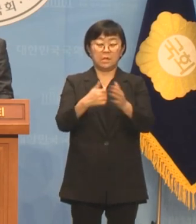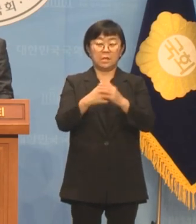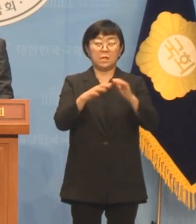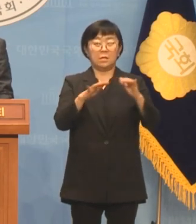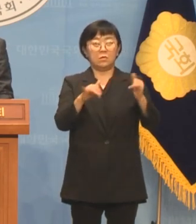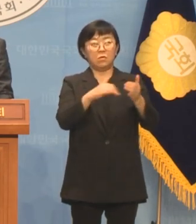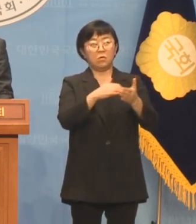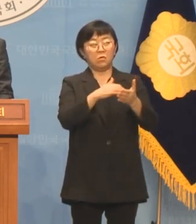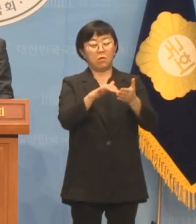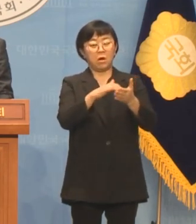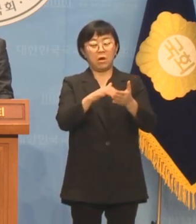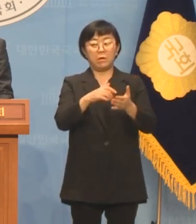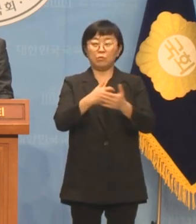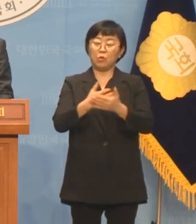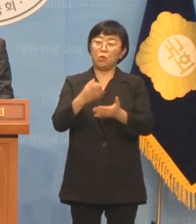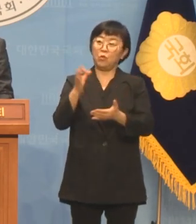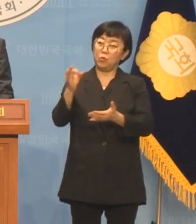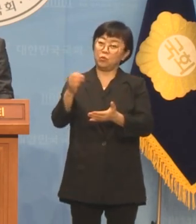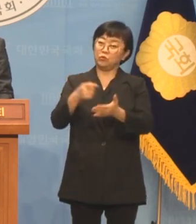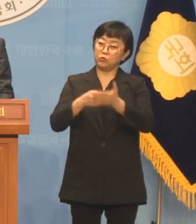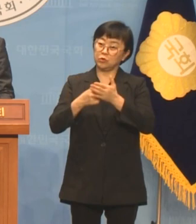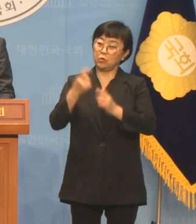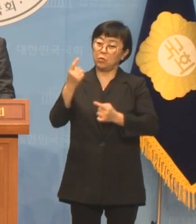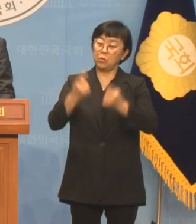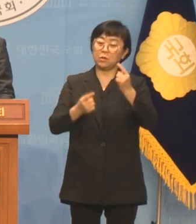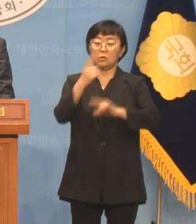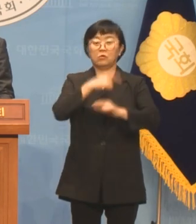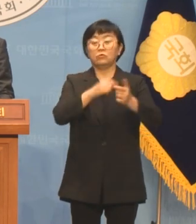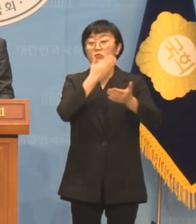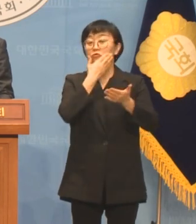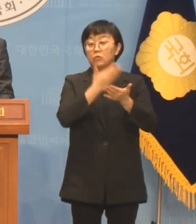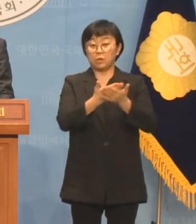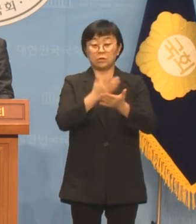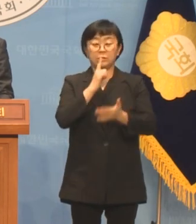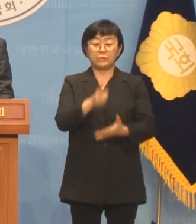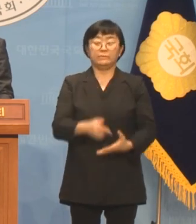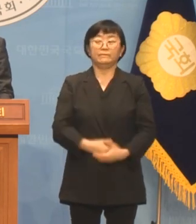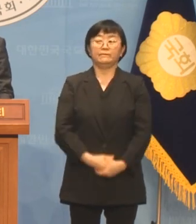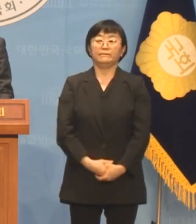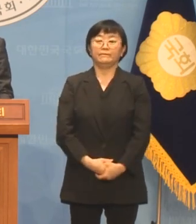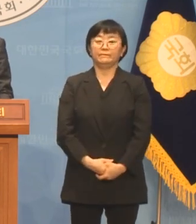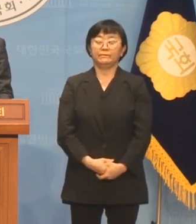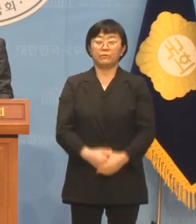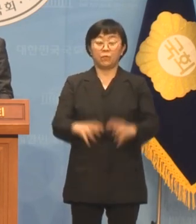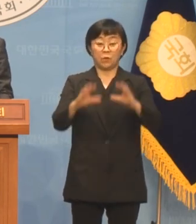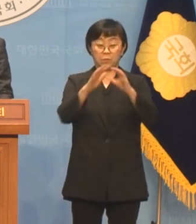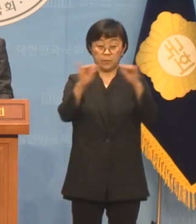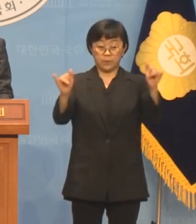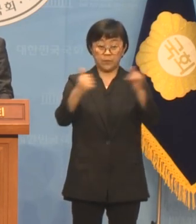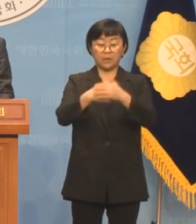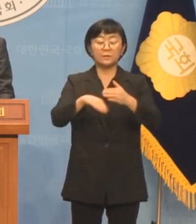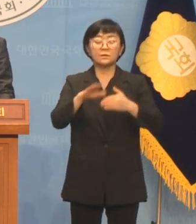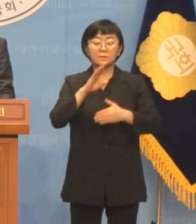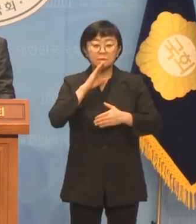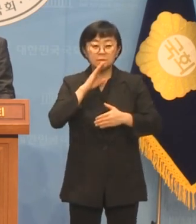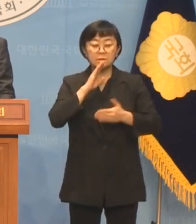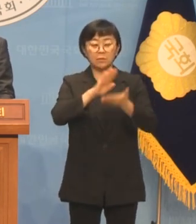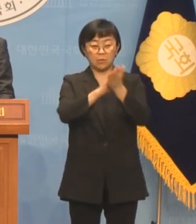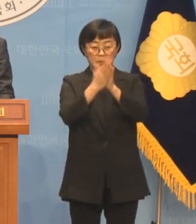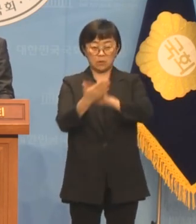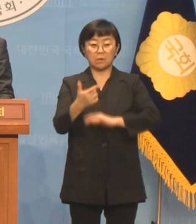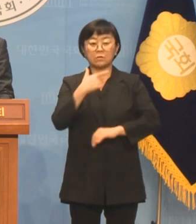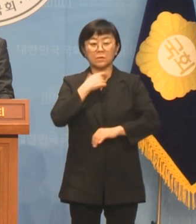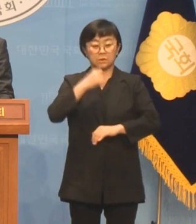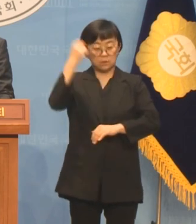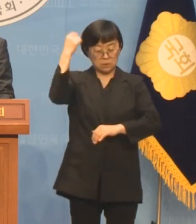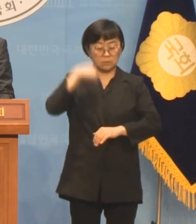인원과 비용을 줄이는 것보다 더 중요하다고 할 것입니다. 국민이 실질적으로 변화를